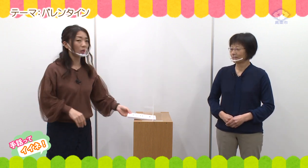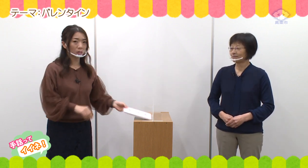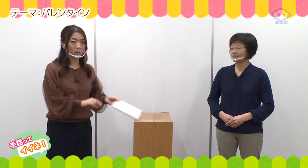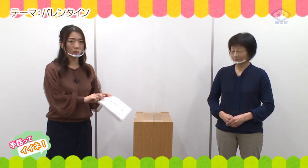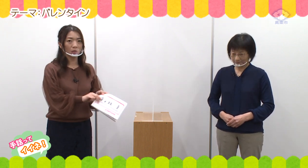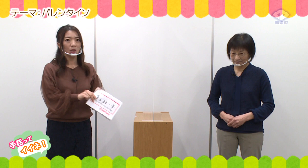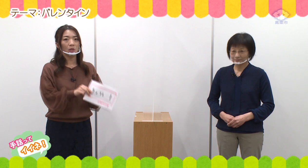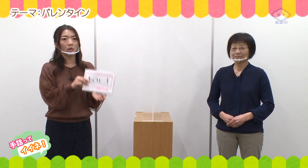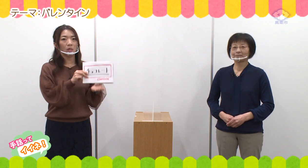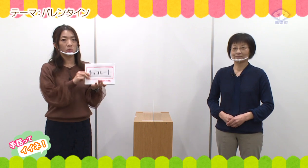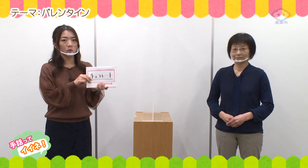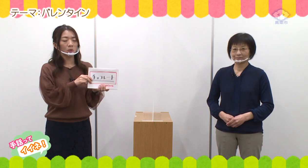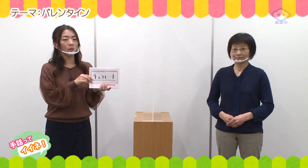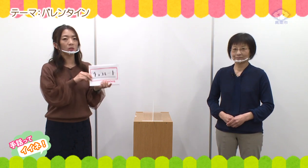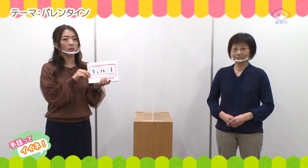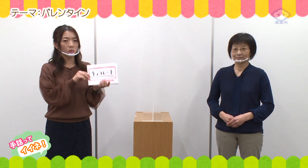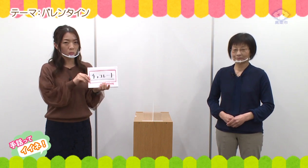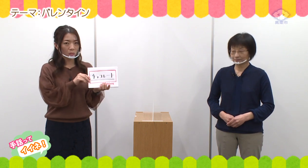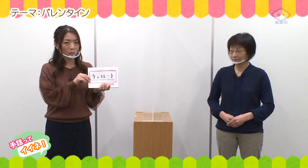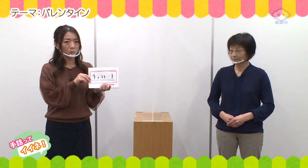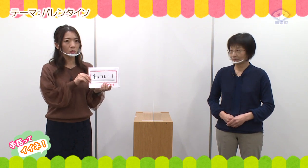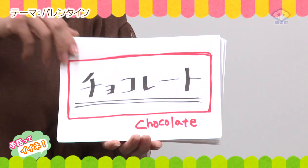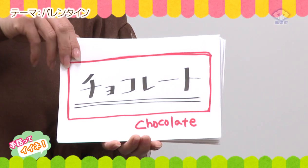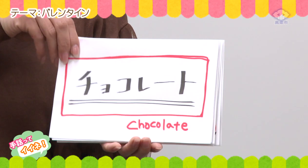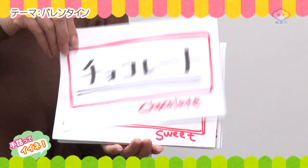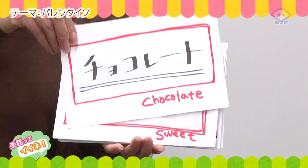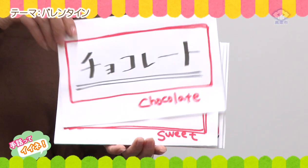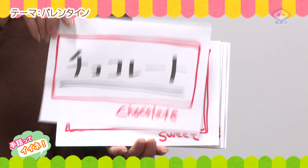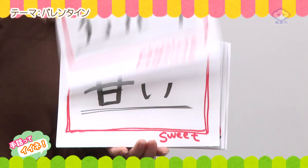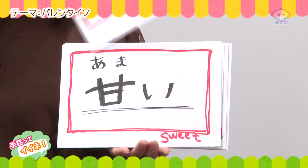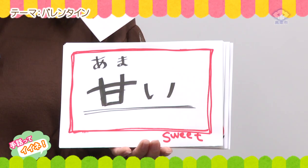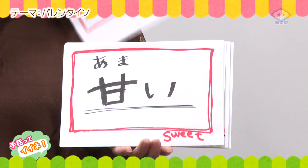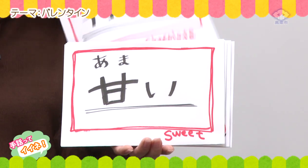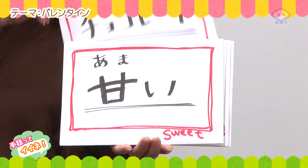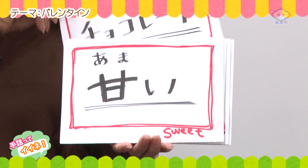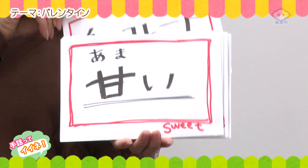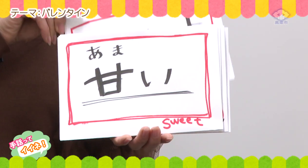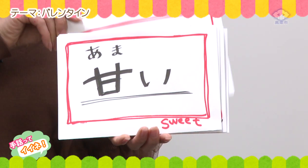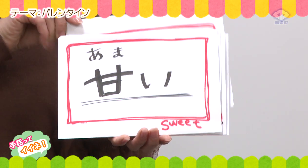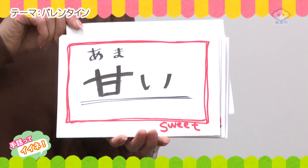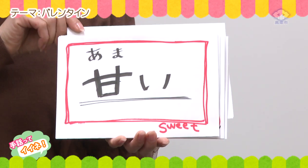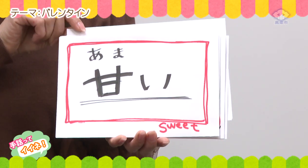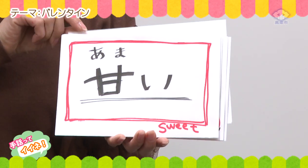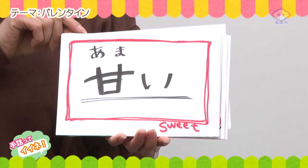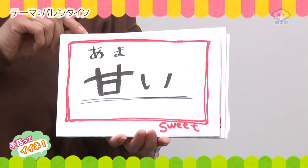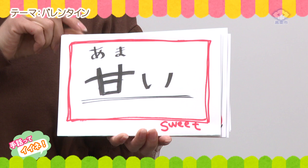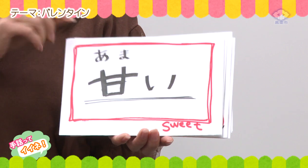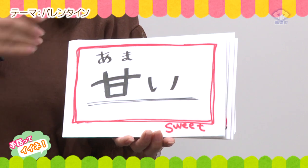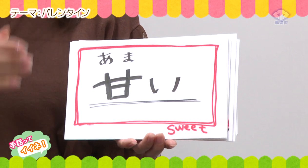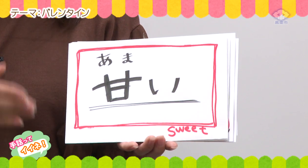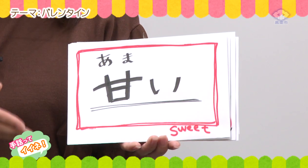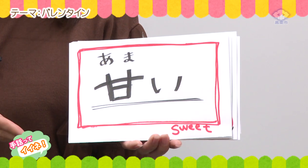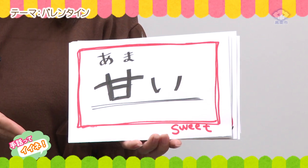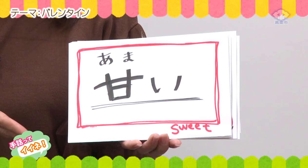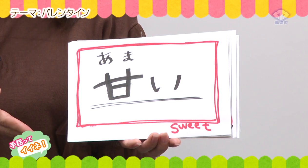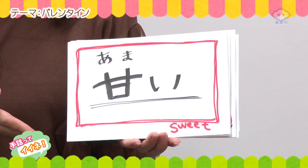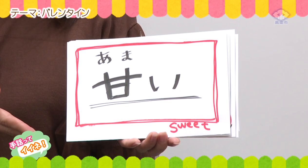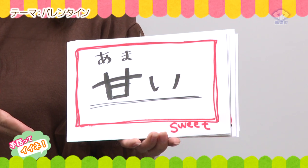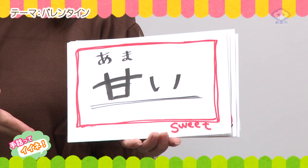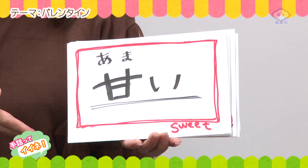ください。続きまして、チョコレートといえば、はい、甘いですね。はい、甘いの